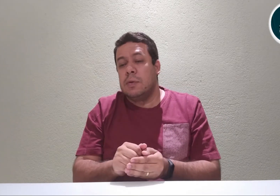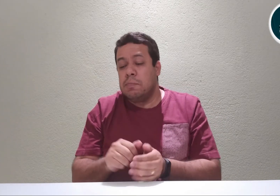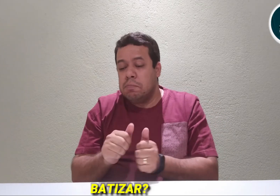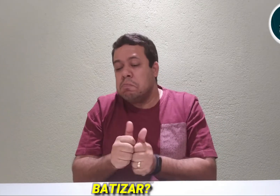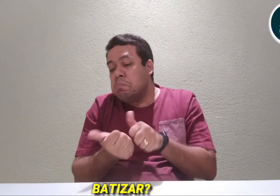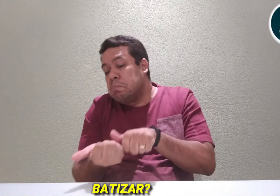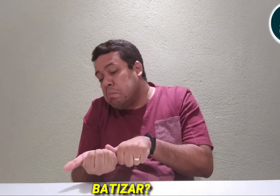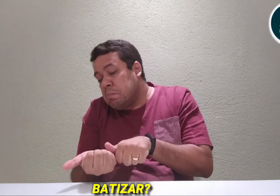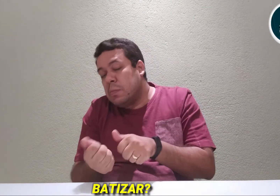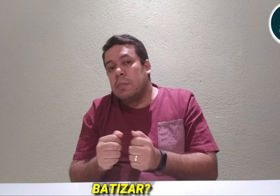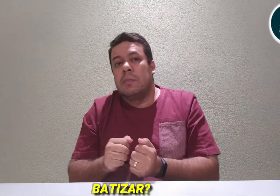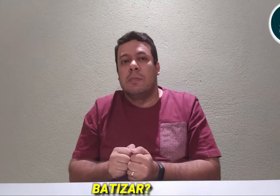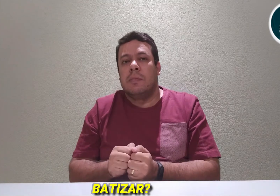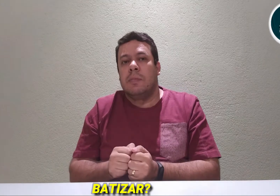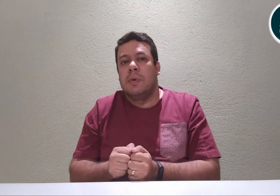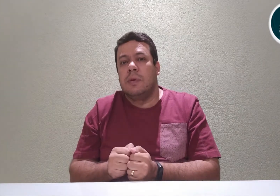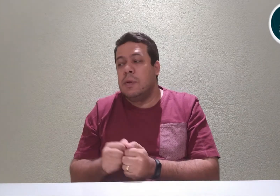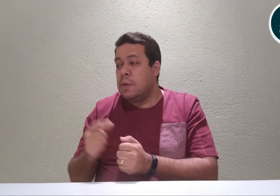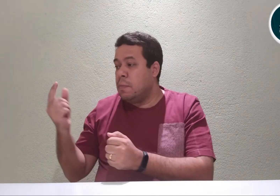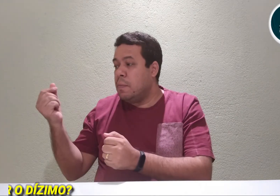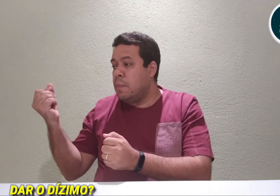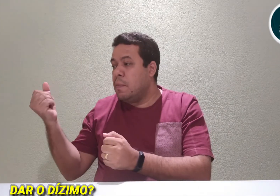ajudando os pobres, se batizar,